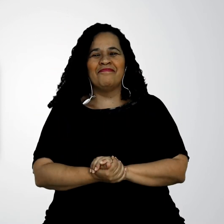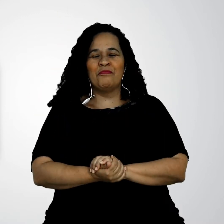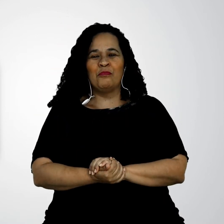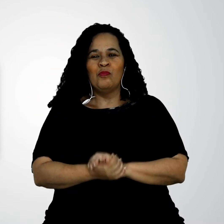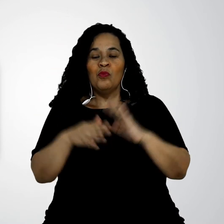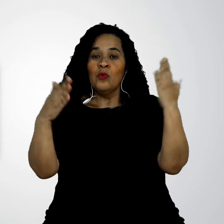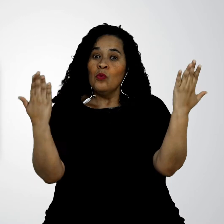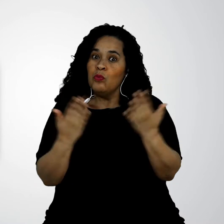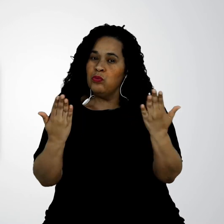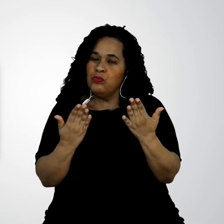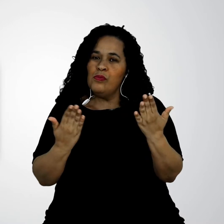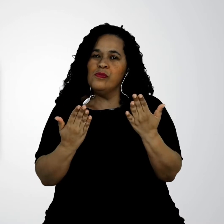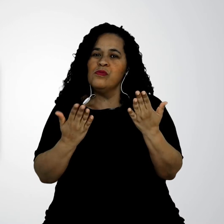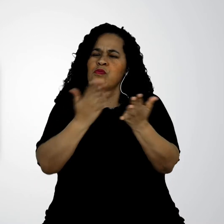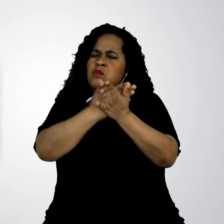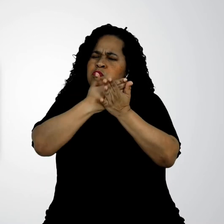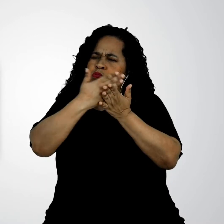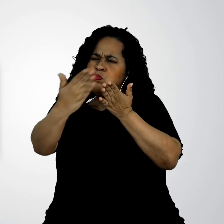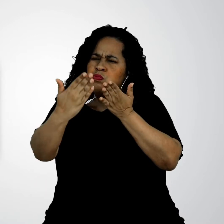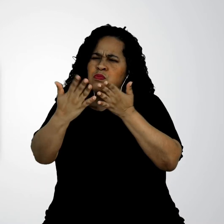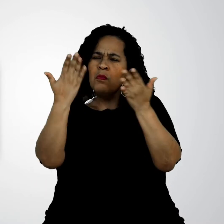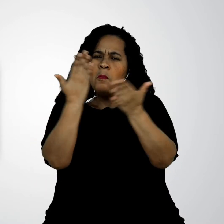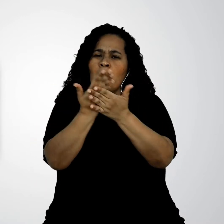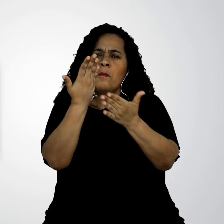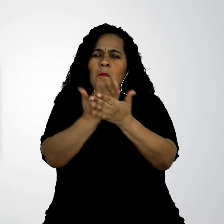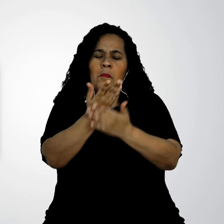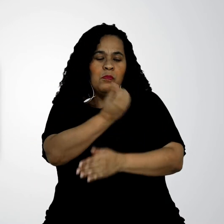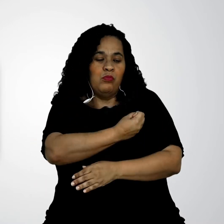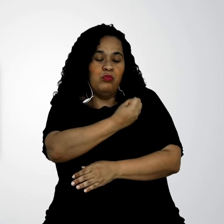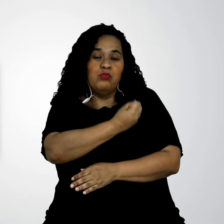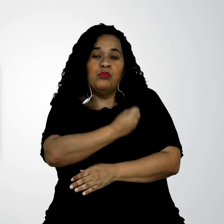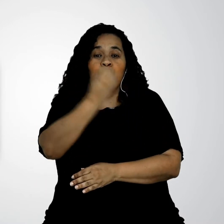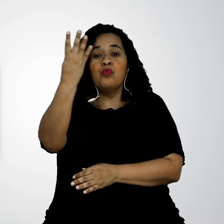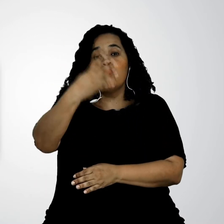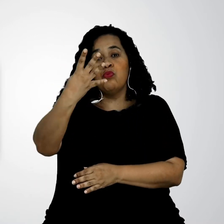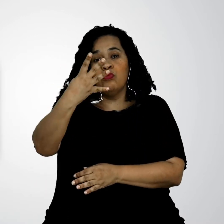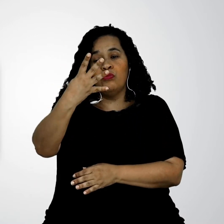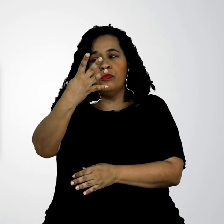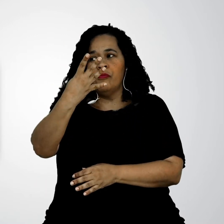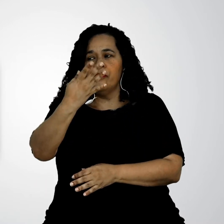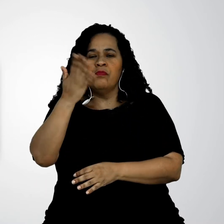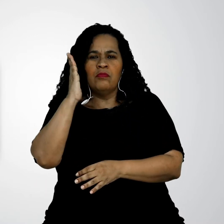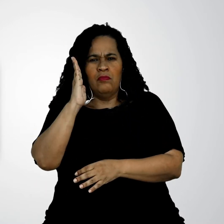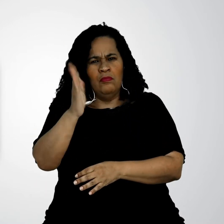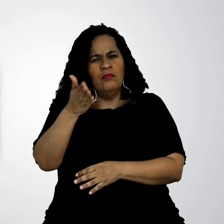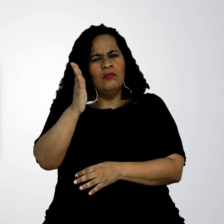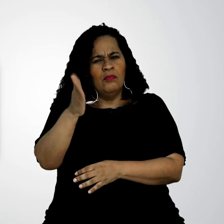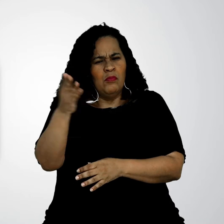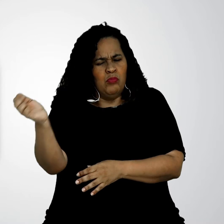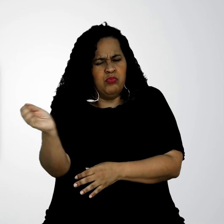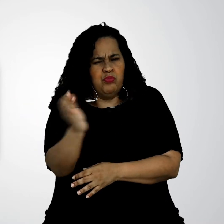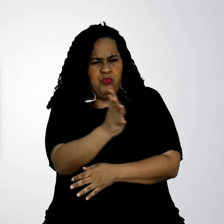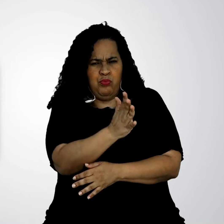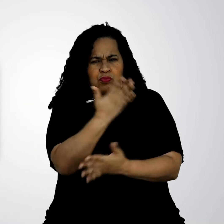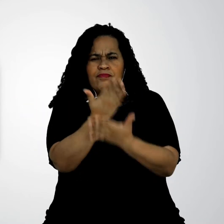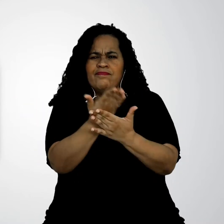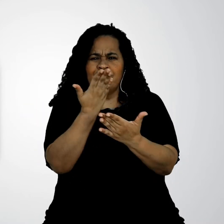Hoje nós vamos partir para a lição de número 4. Nós estamos nessa nova série de lições